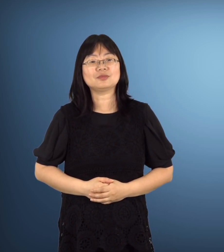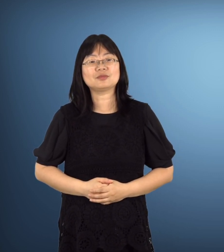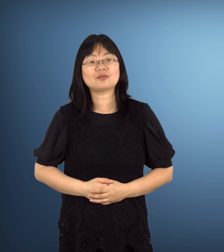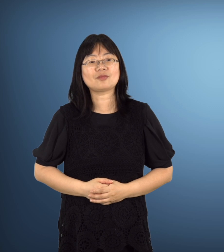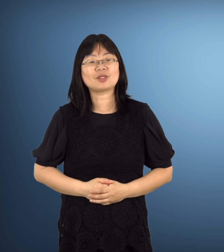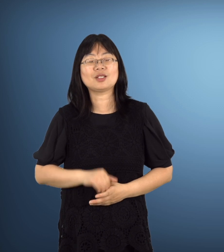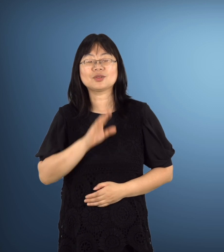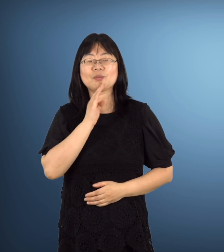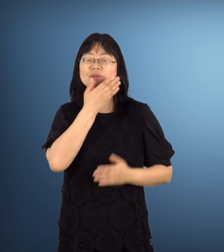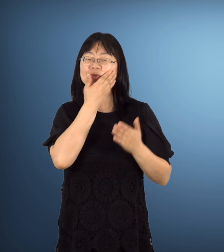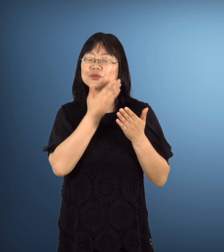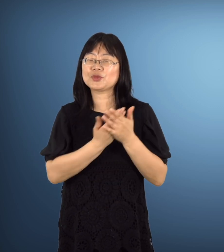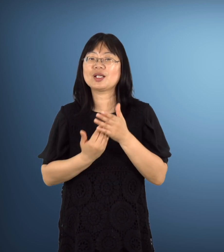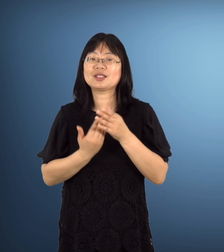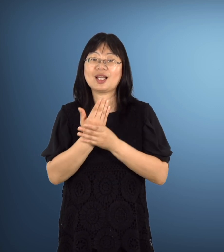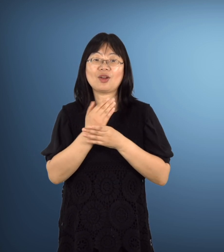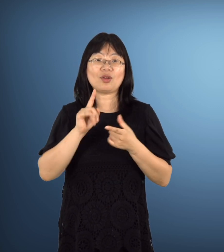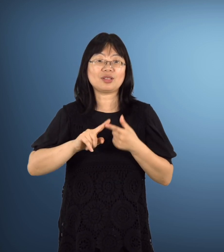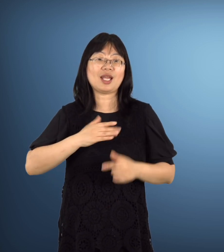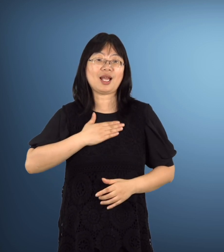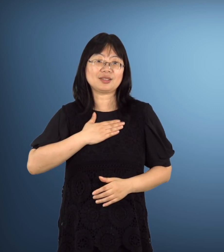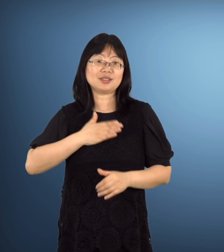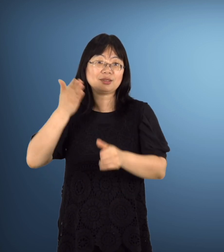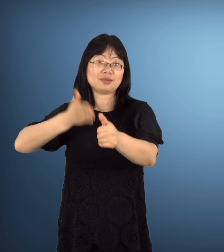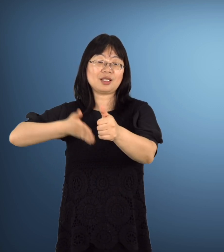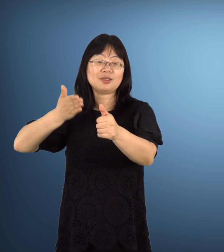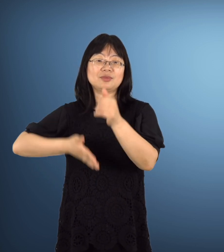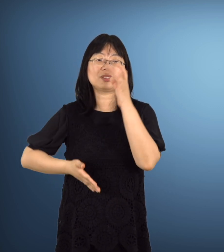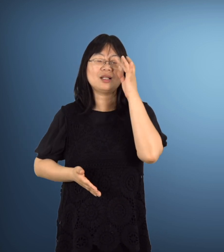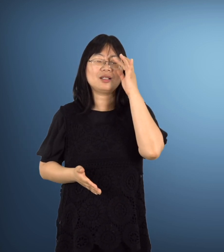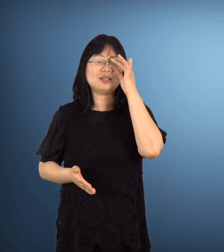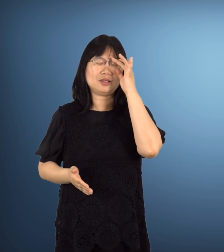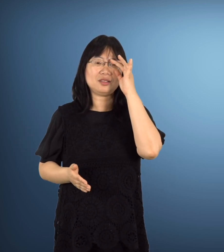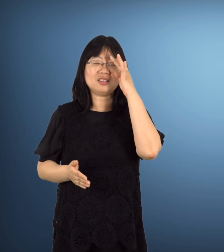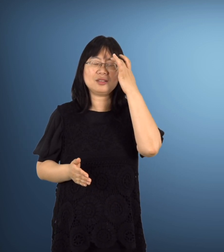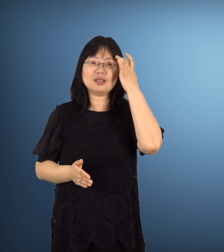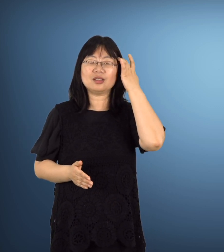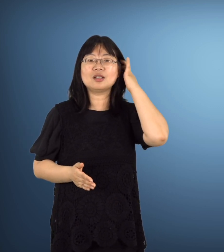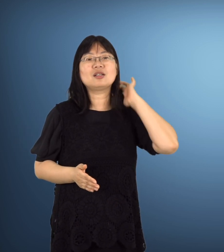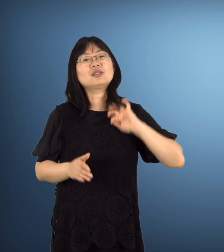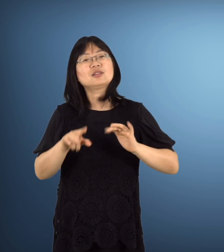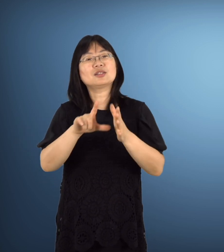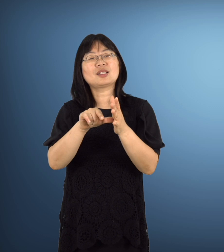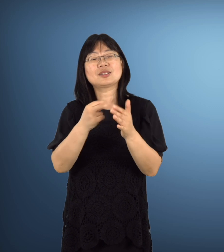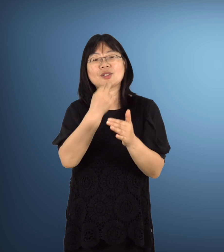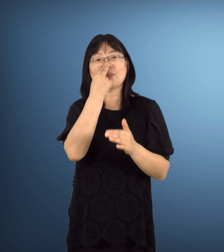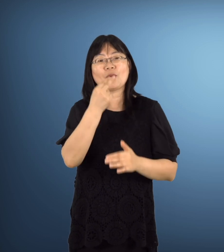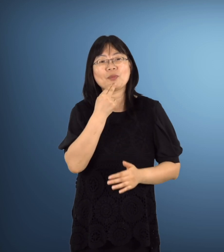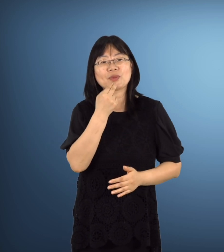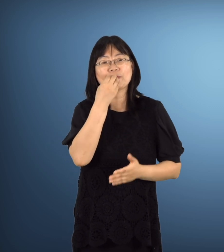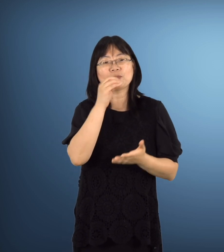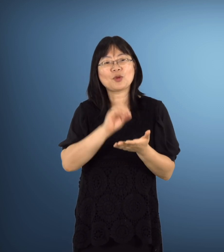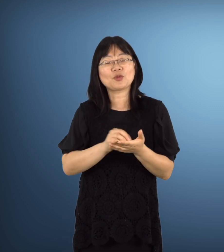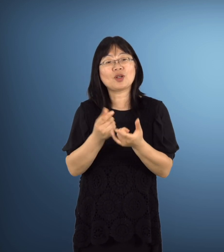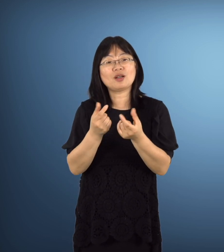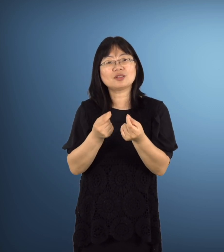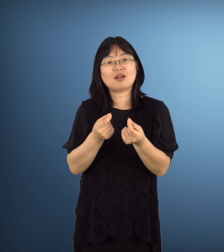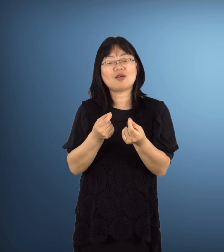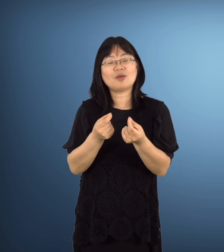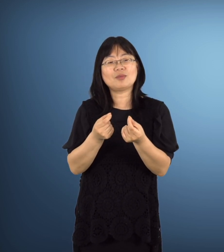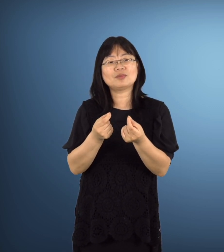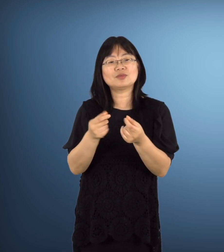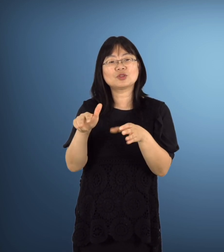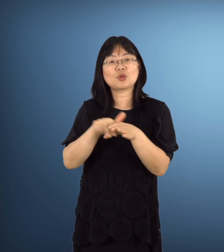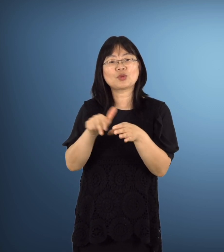이것이 얼마나 중요한 사건인가 하면 그 당시 생명 없는 화석화된 종교